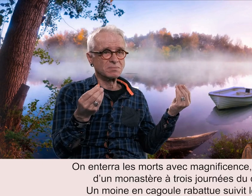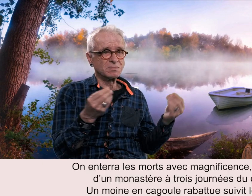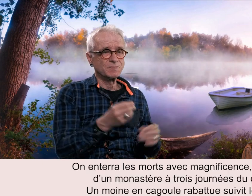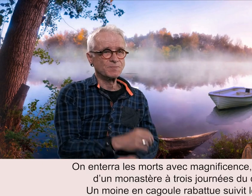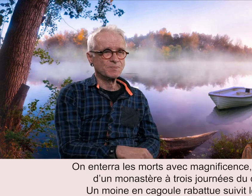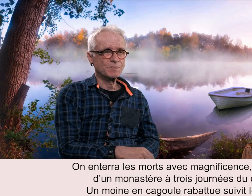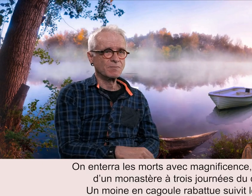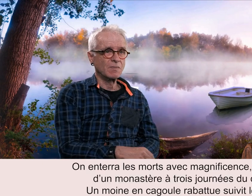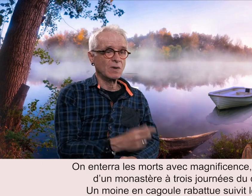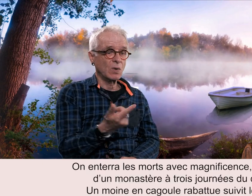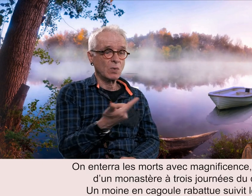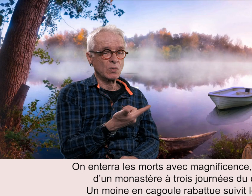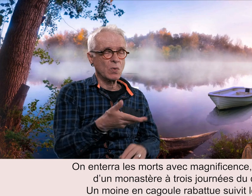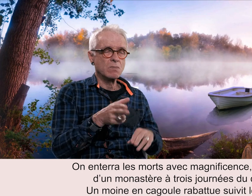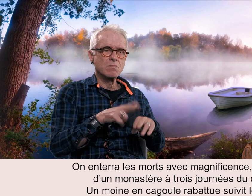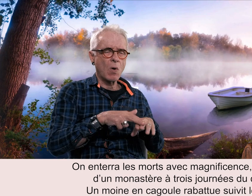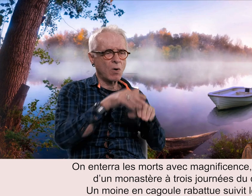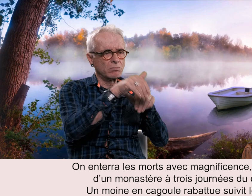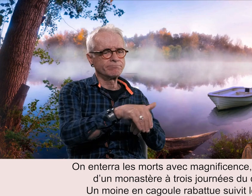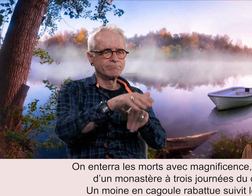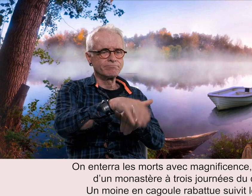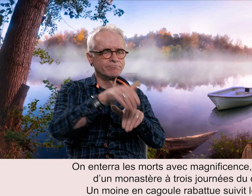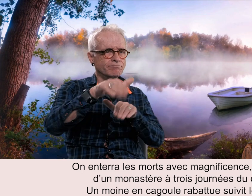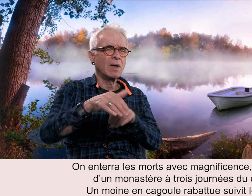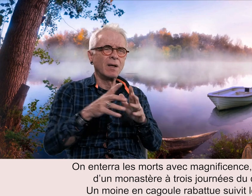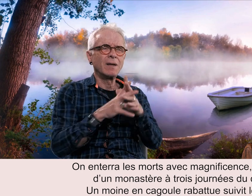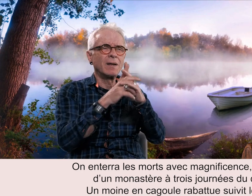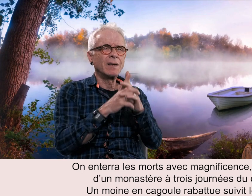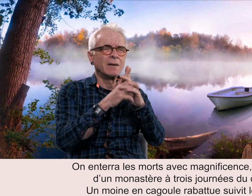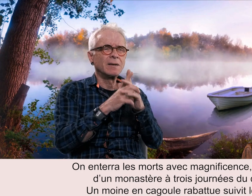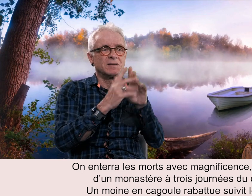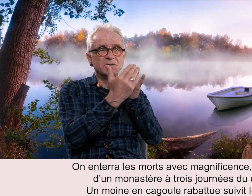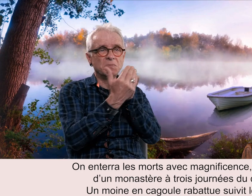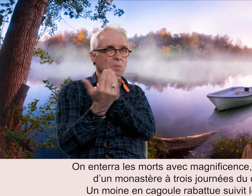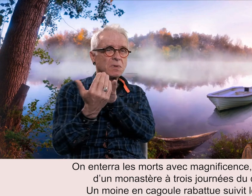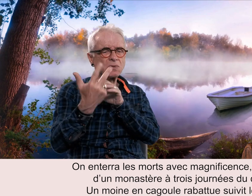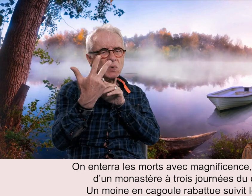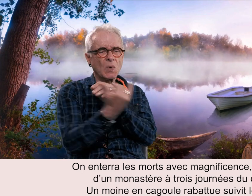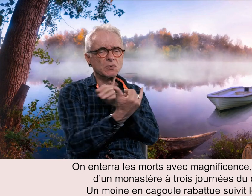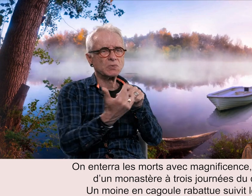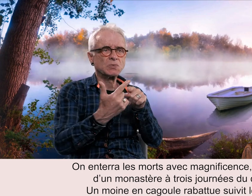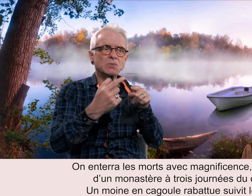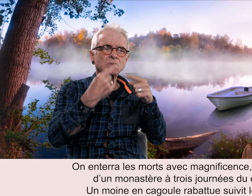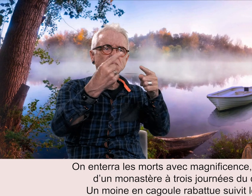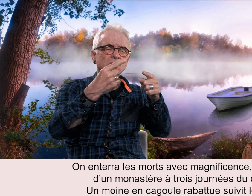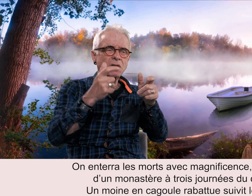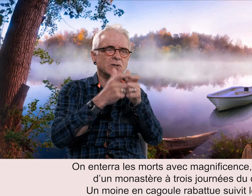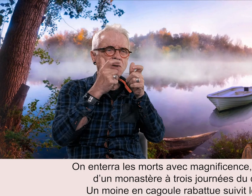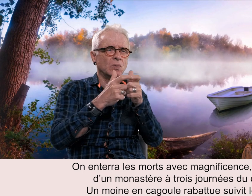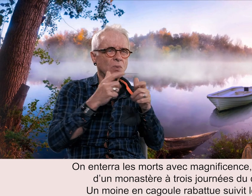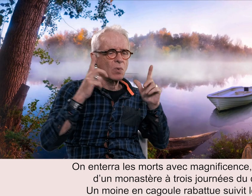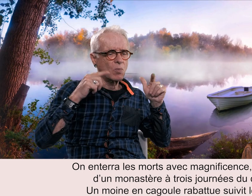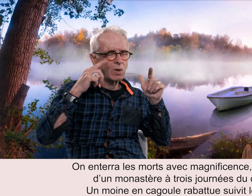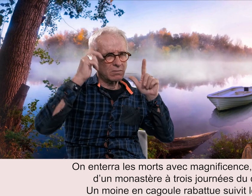On enterra les morts avec magnificence dans l'église d'un monastère à trois journées du château. Un moine en cagoule